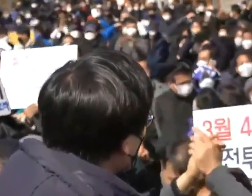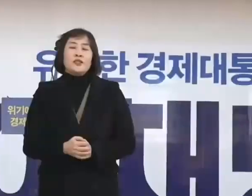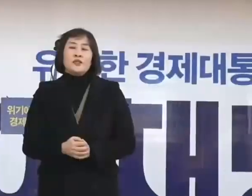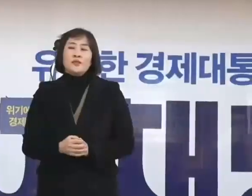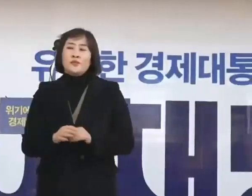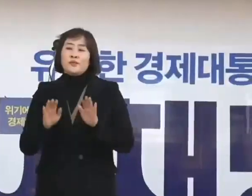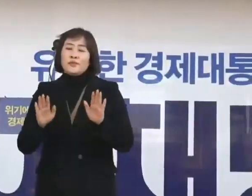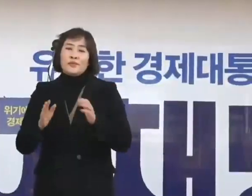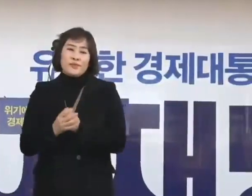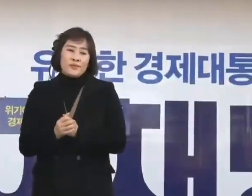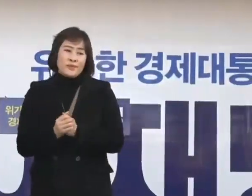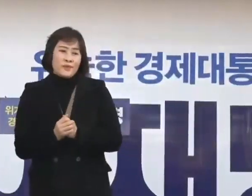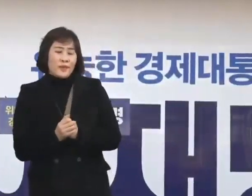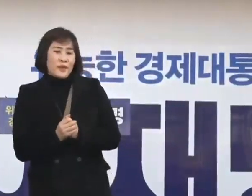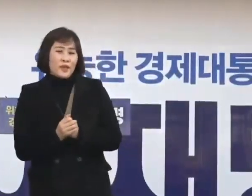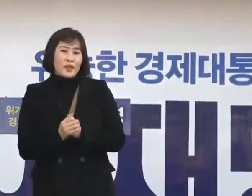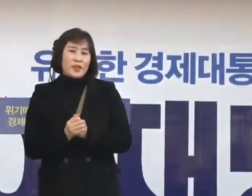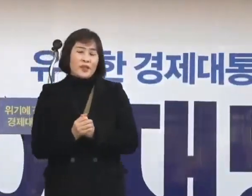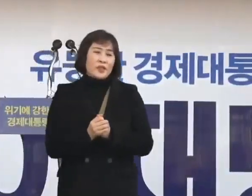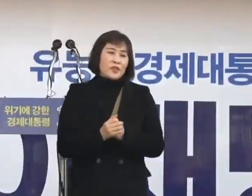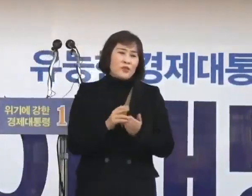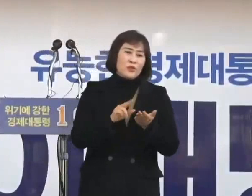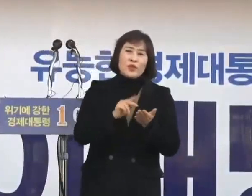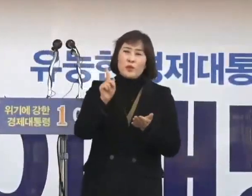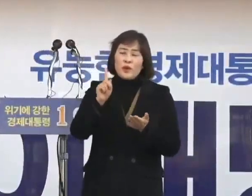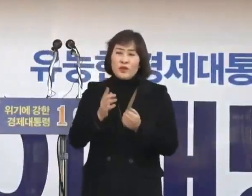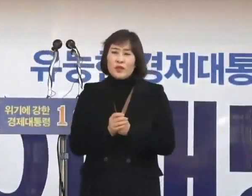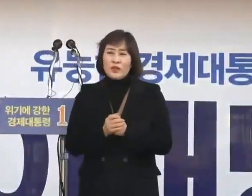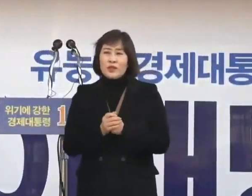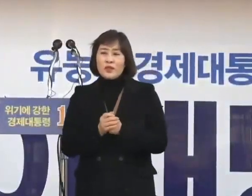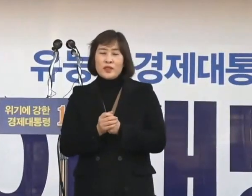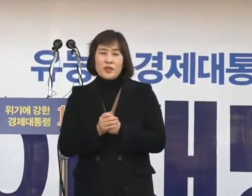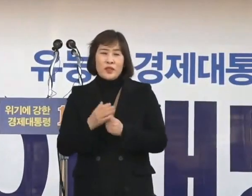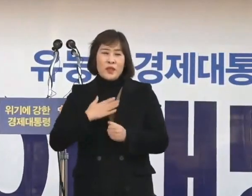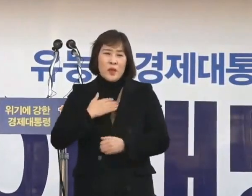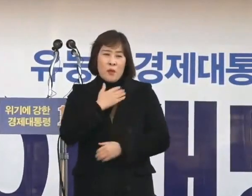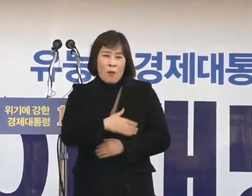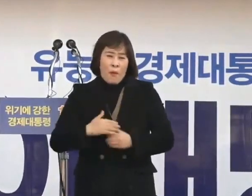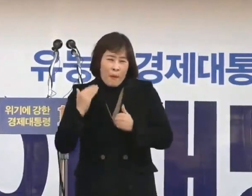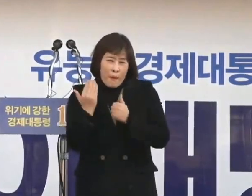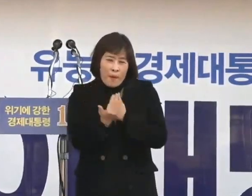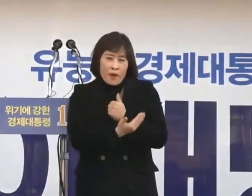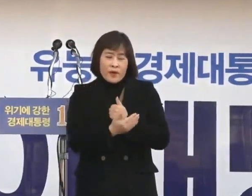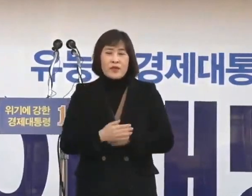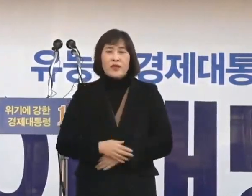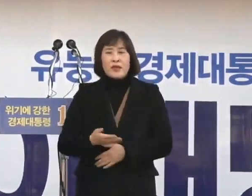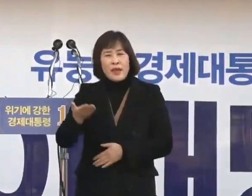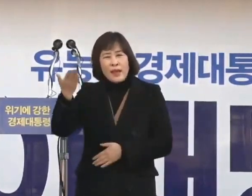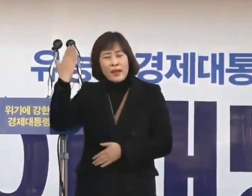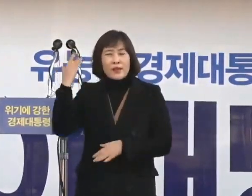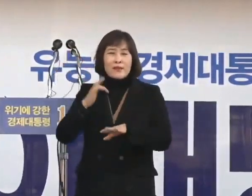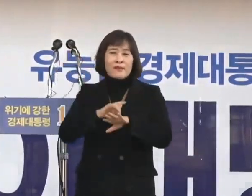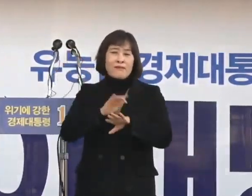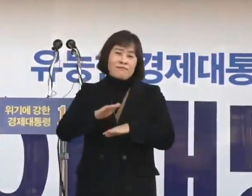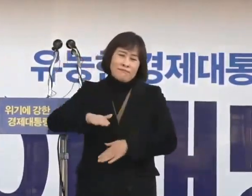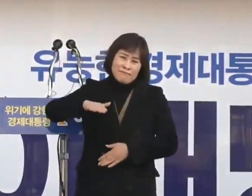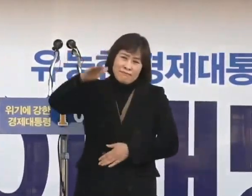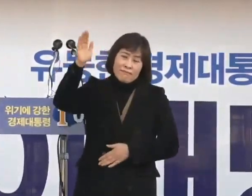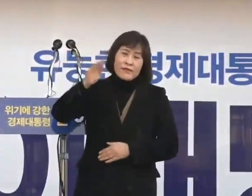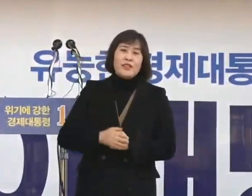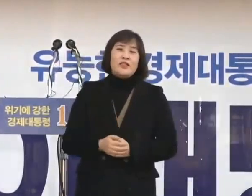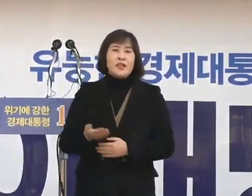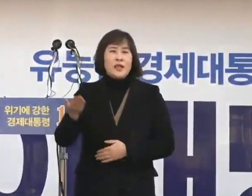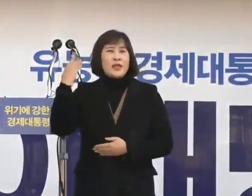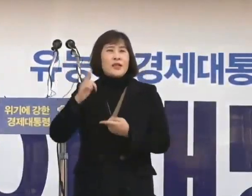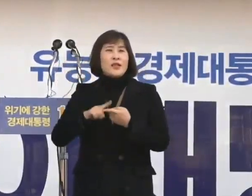이 관료들이 문제입니다. 그냥 보신하고 옛날에 관성에 매여가지고